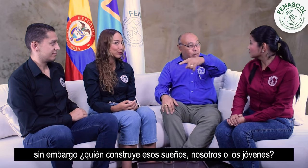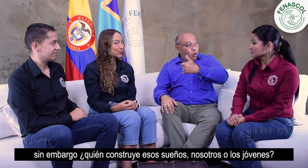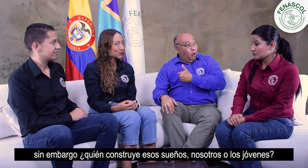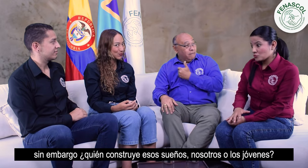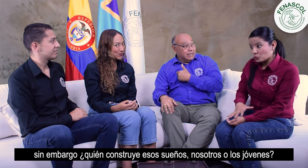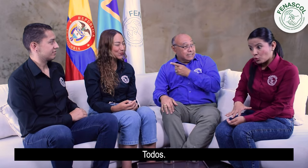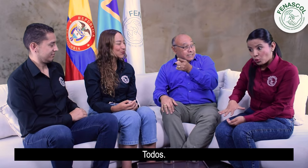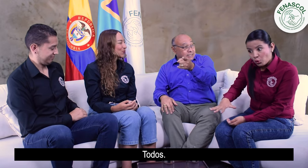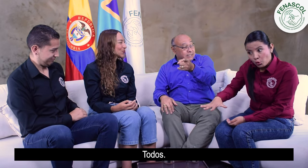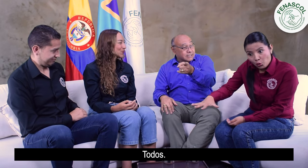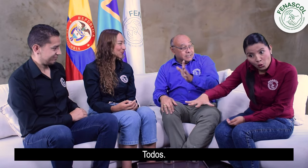Todos.